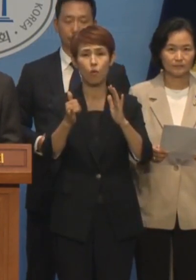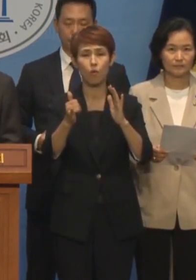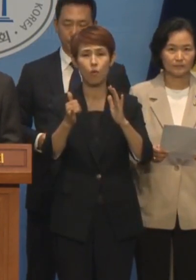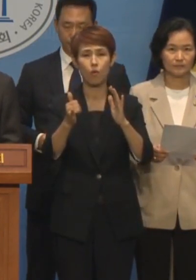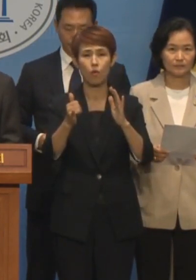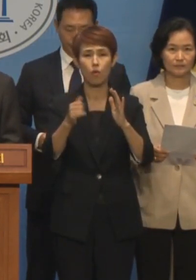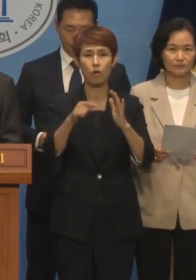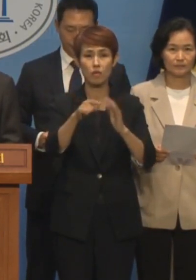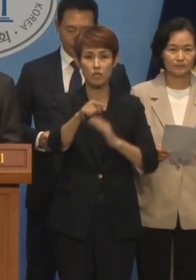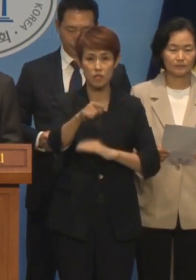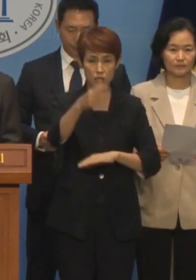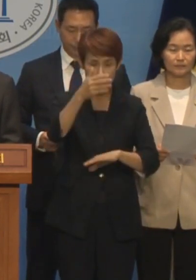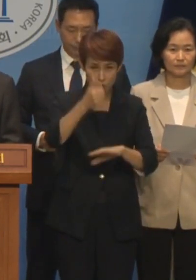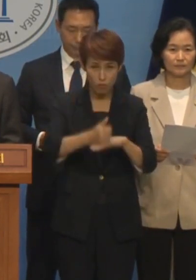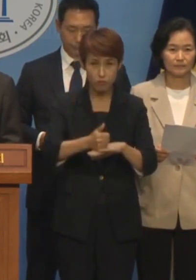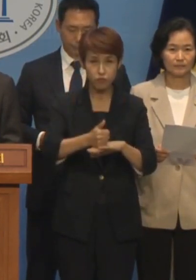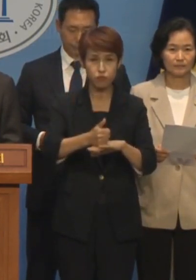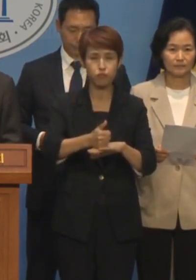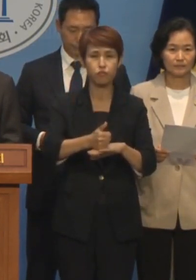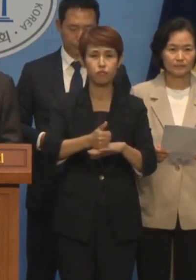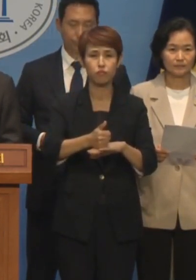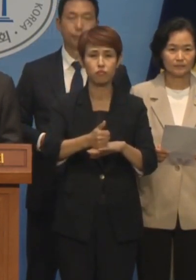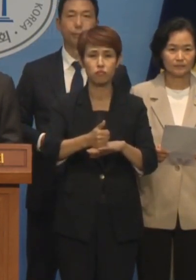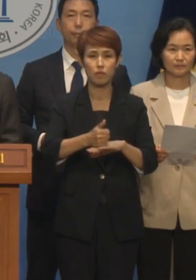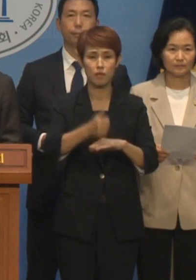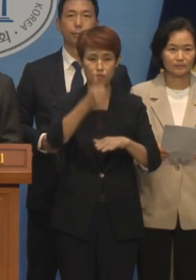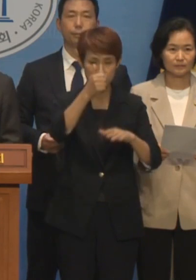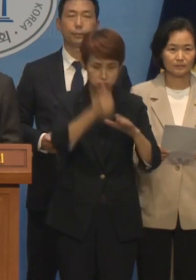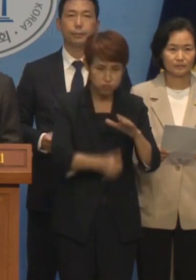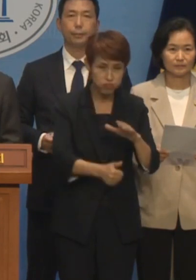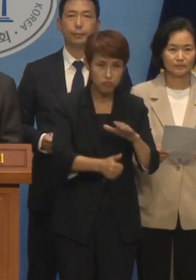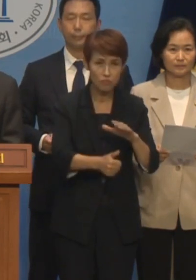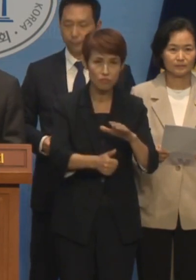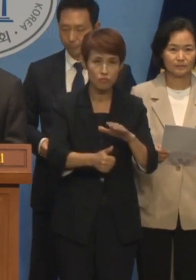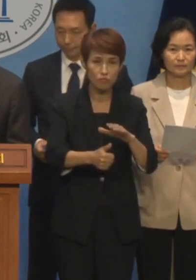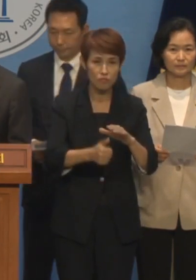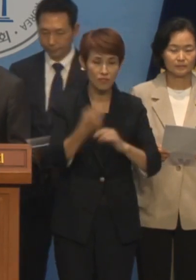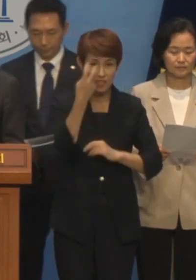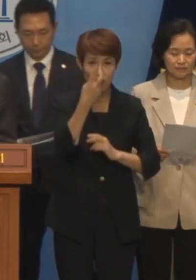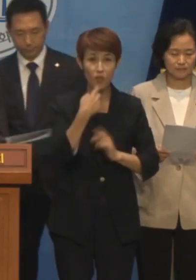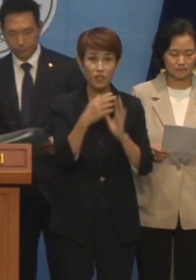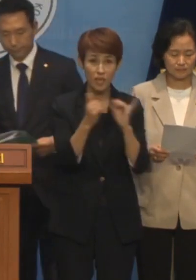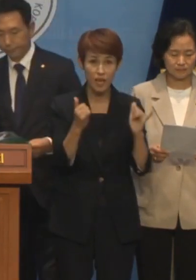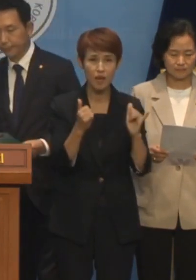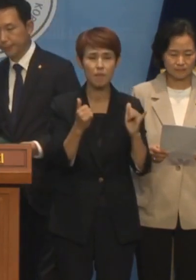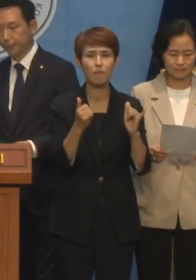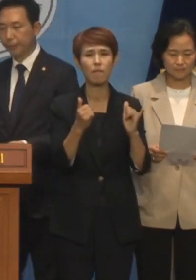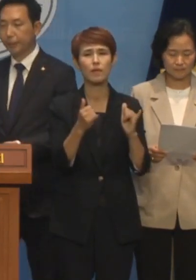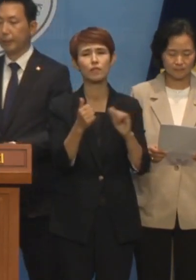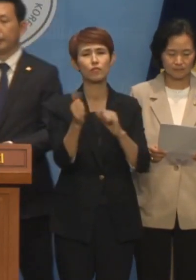죽음을 불러일으켰다며 유족들을 폄훼한 일도 있다.